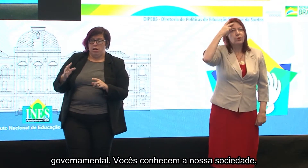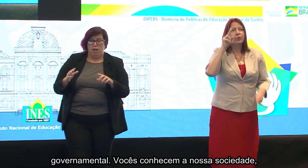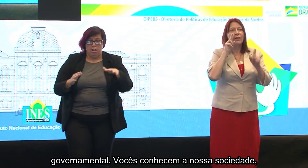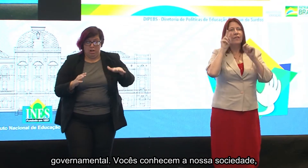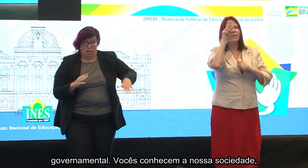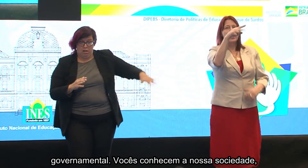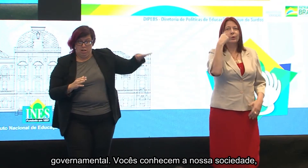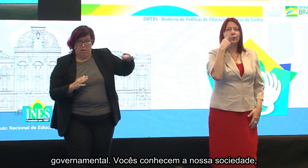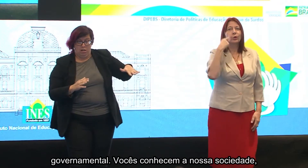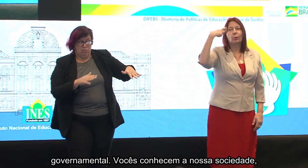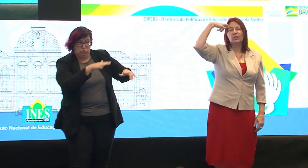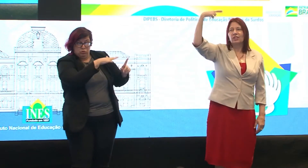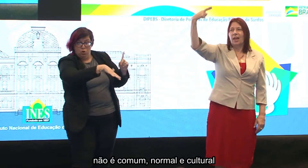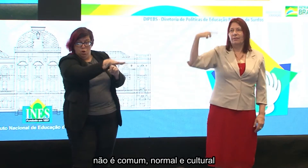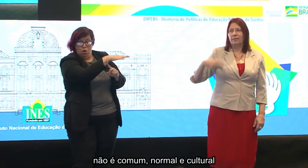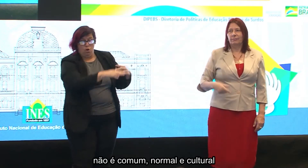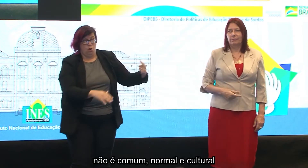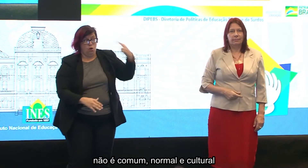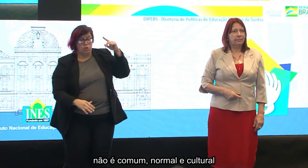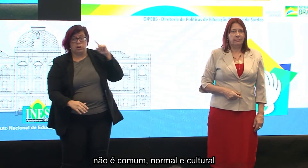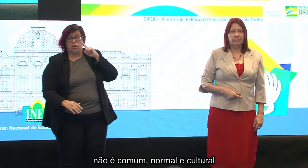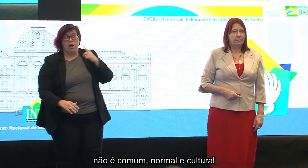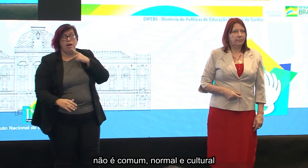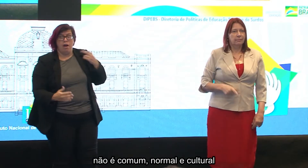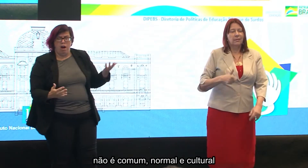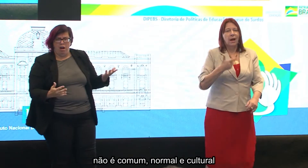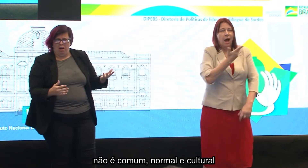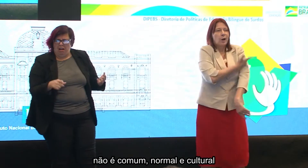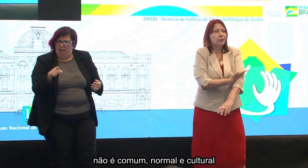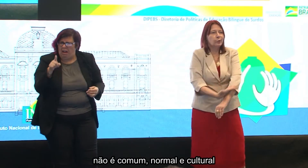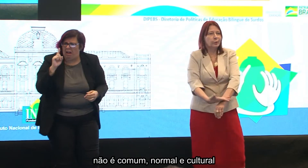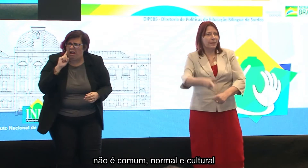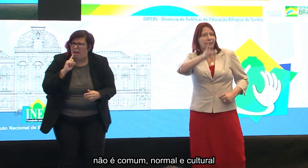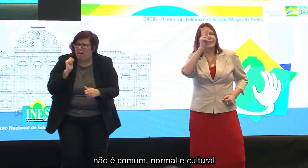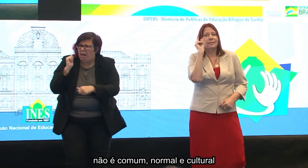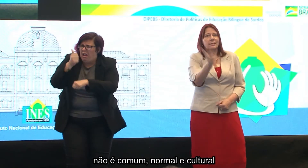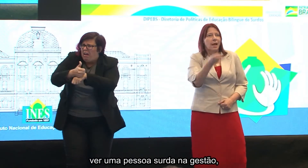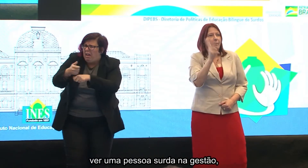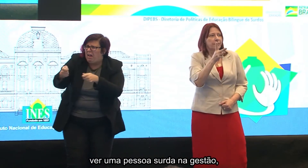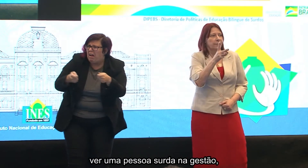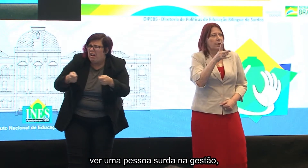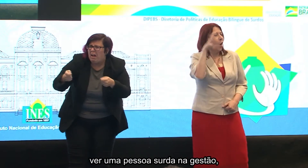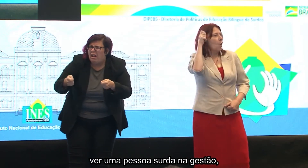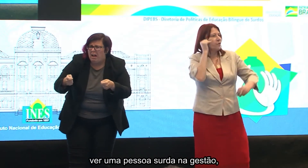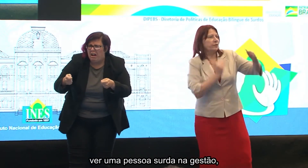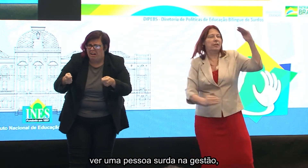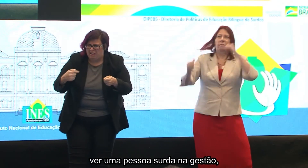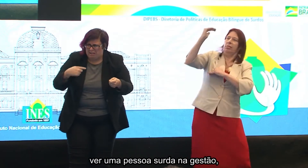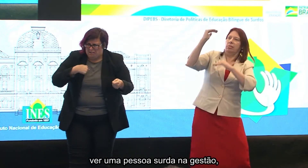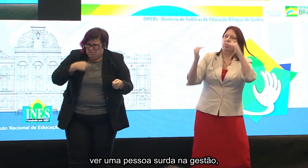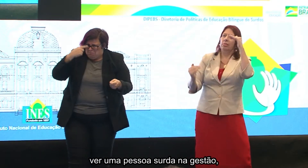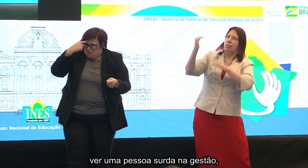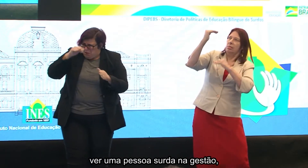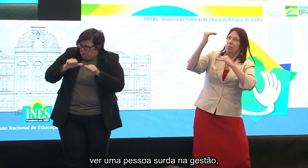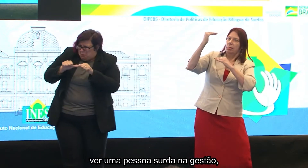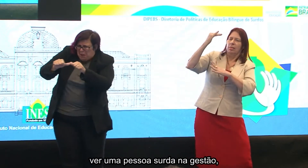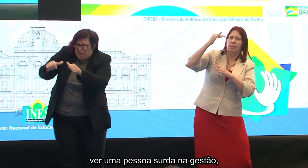nossa sociedade. Não é comum, não é normal, não é uma questão cultural ver uma pessoa surda na